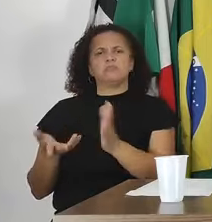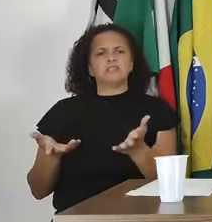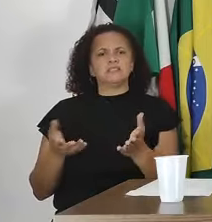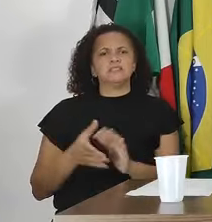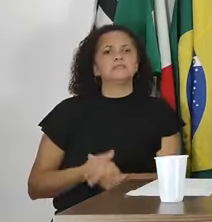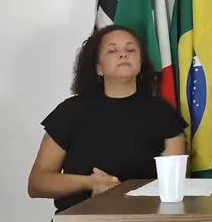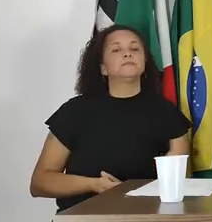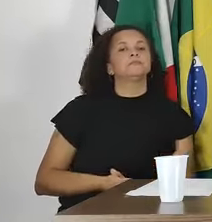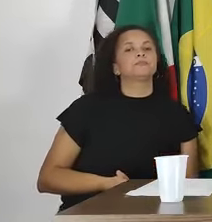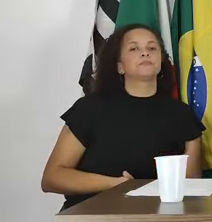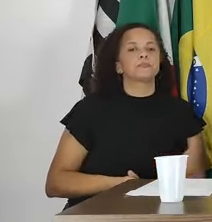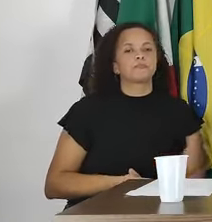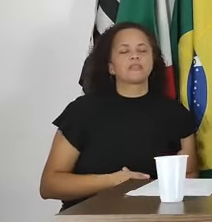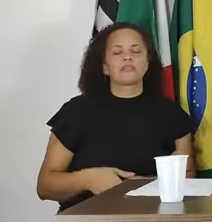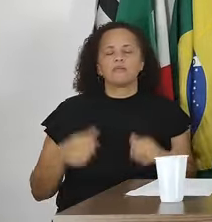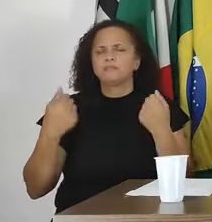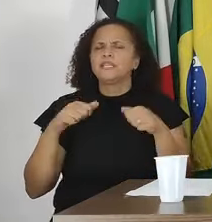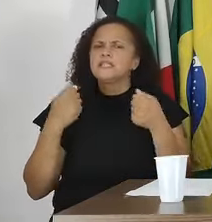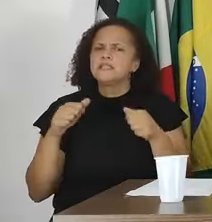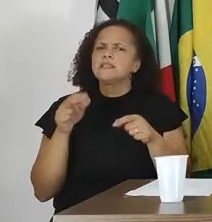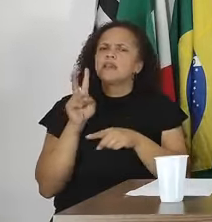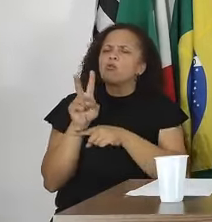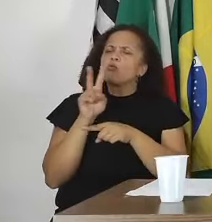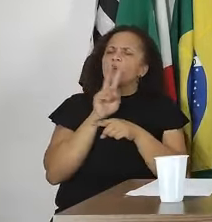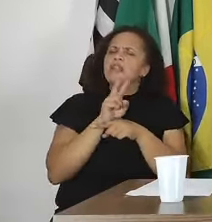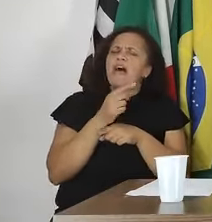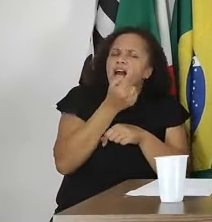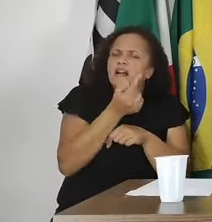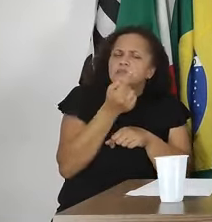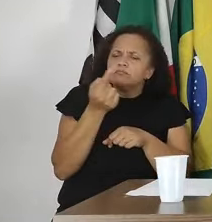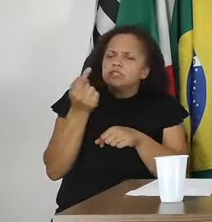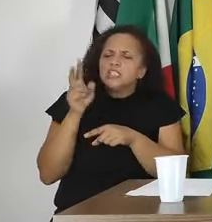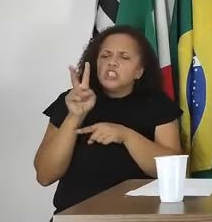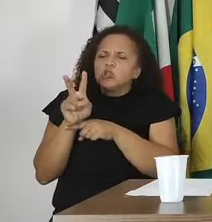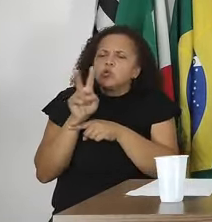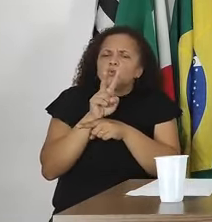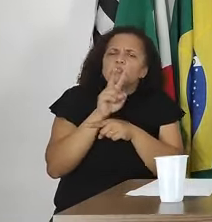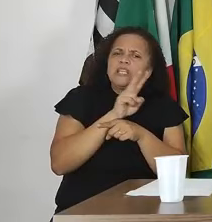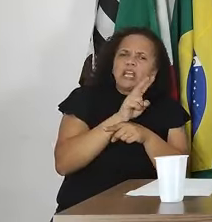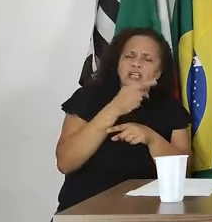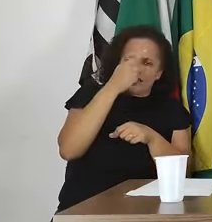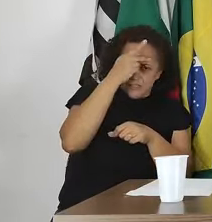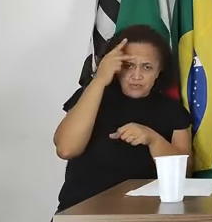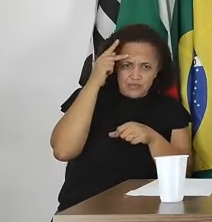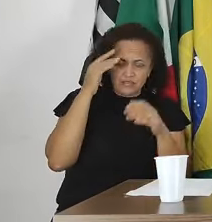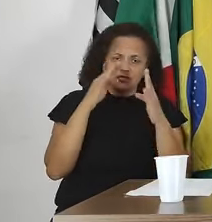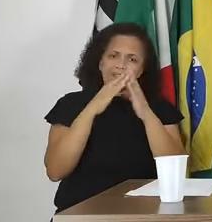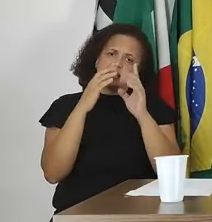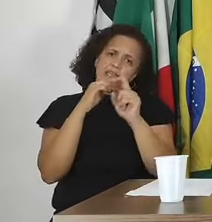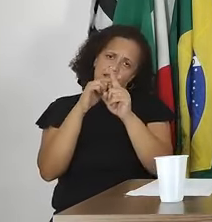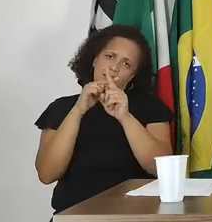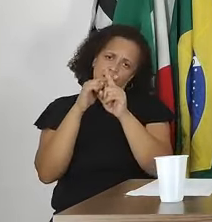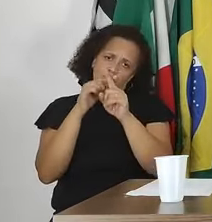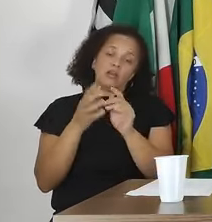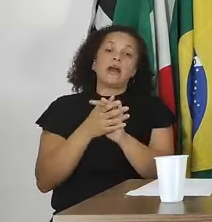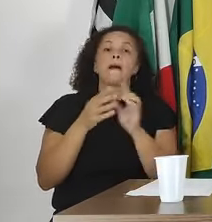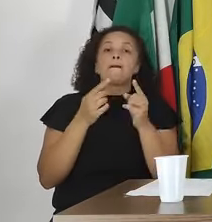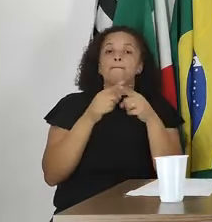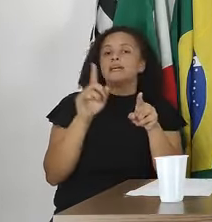né? Em vez de tratar no particular, cada igreja tratando os seus conflitos internos. Não, mas